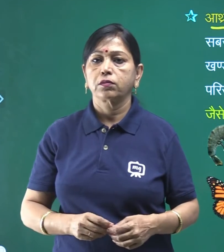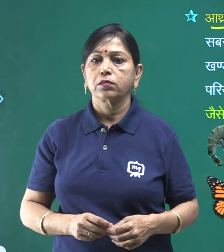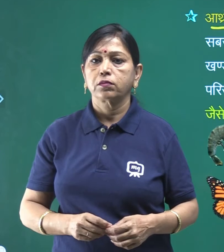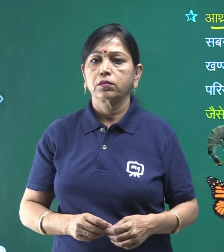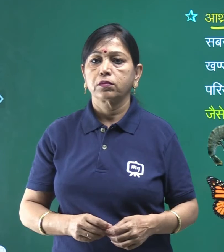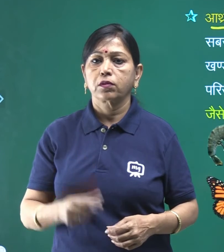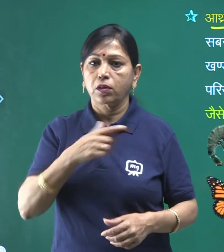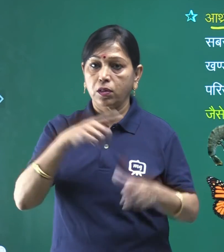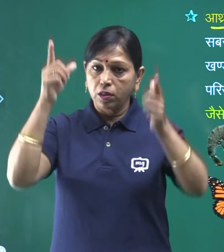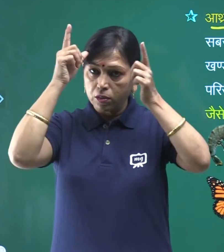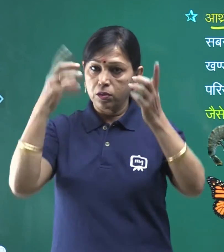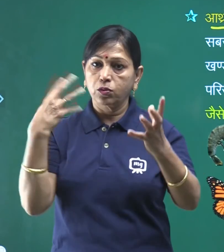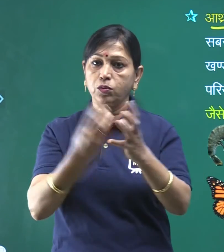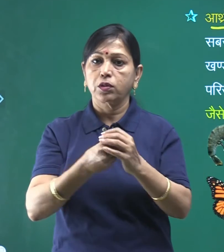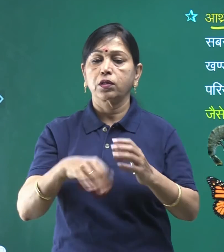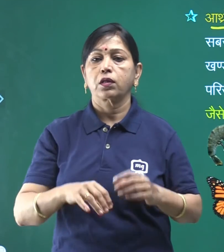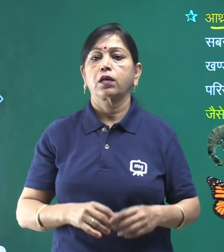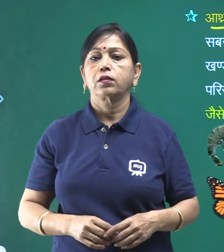ये जंतु जगत का